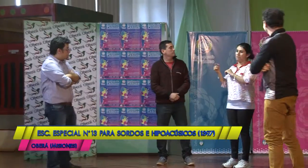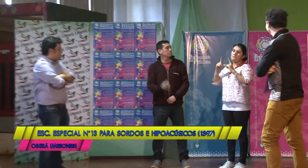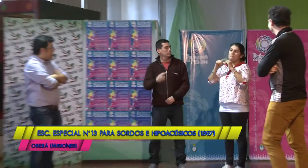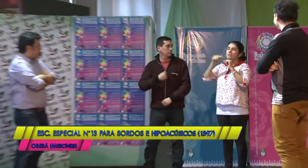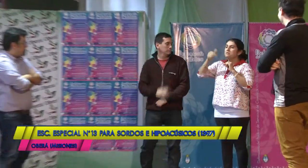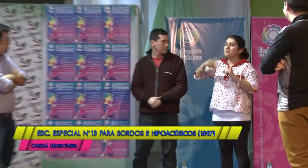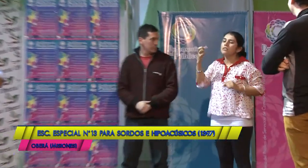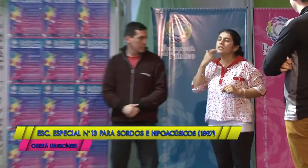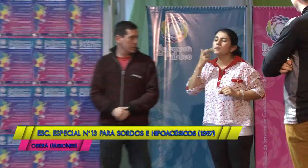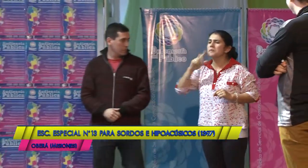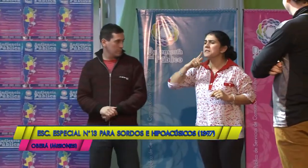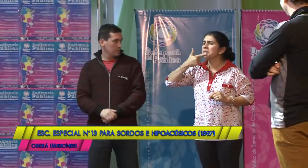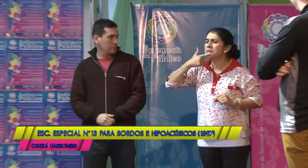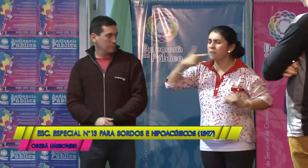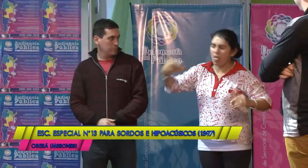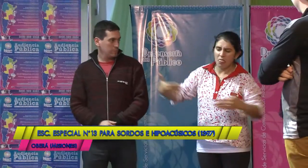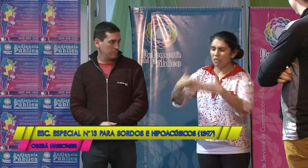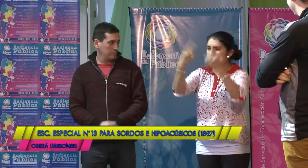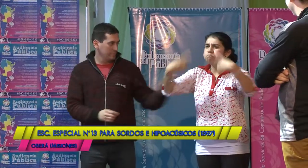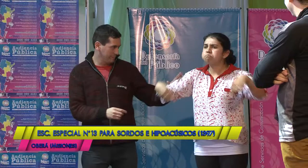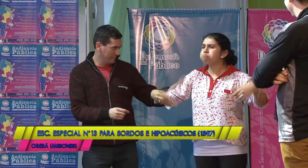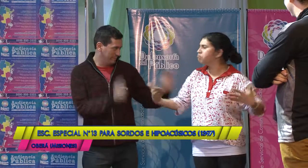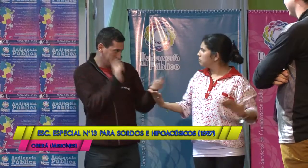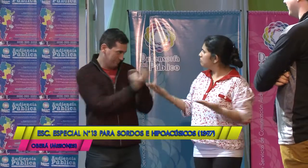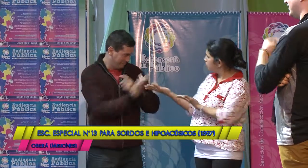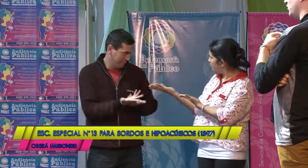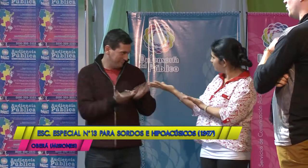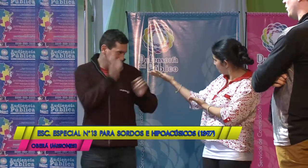Acá estoy con mi compañero. Hoy es el día 19 de septiembre.